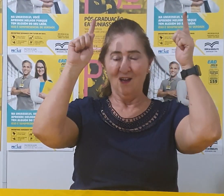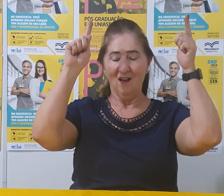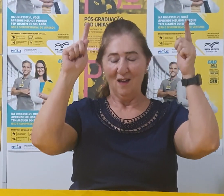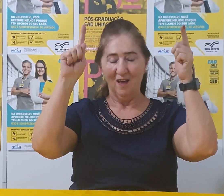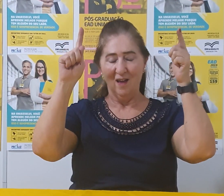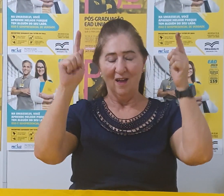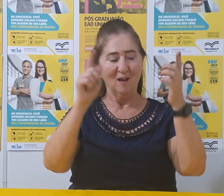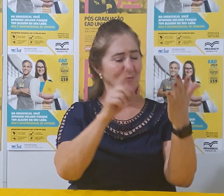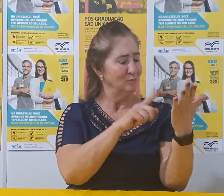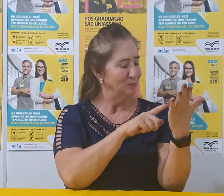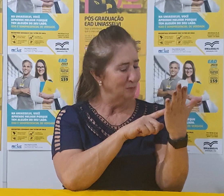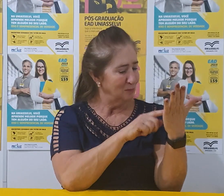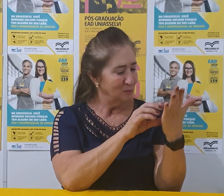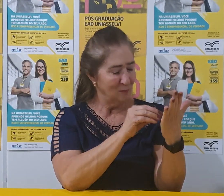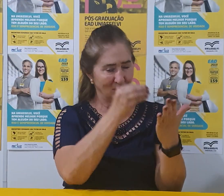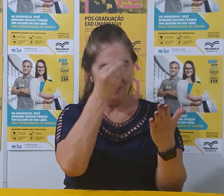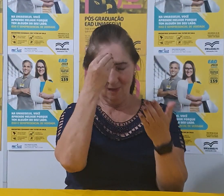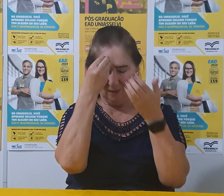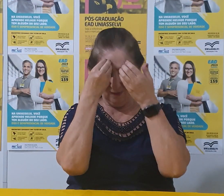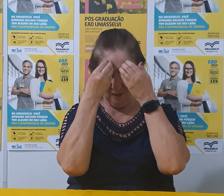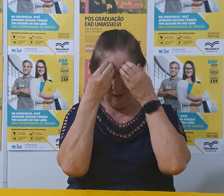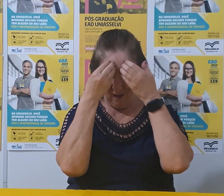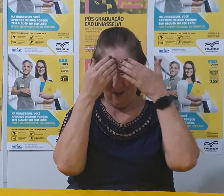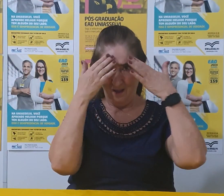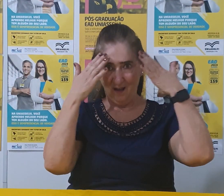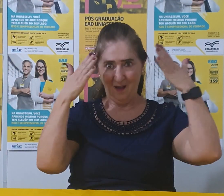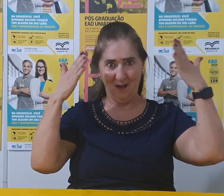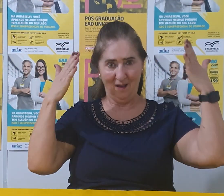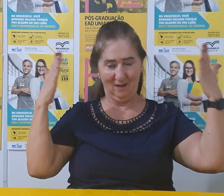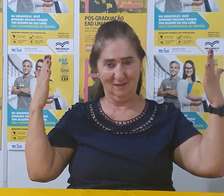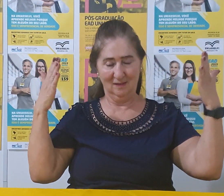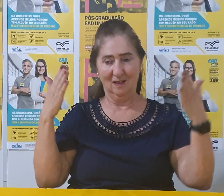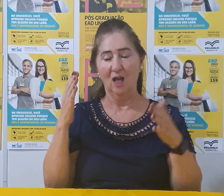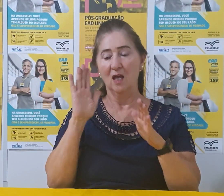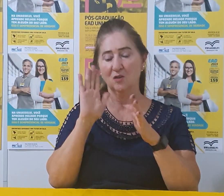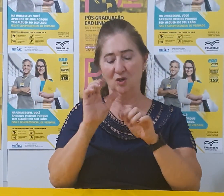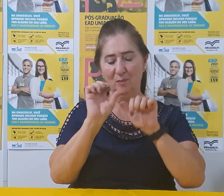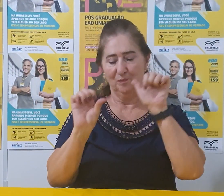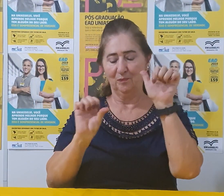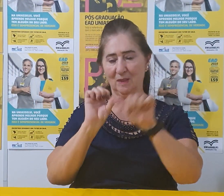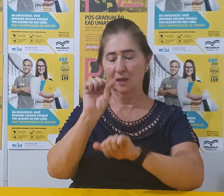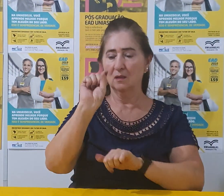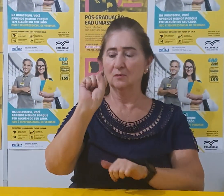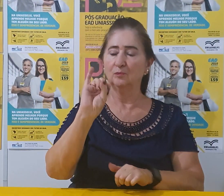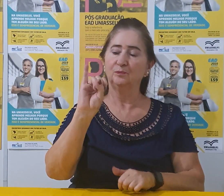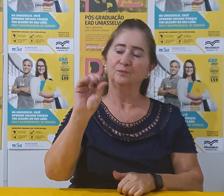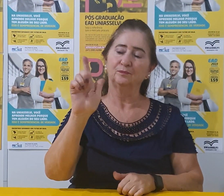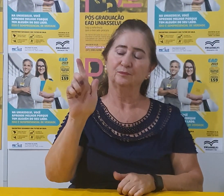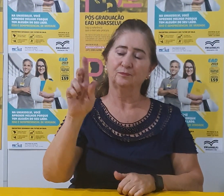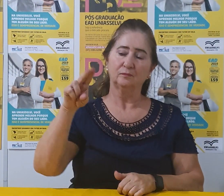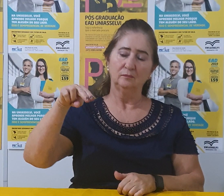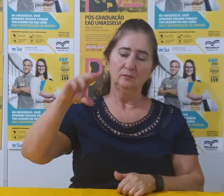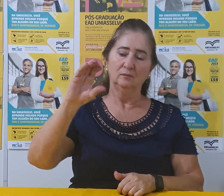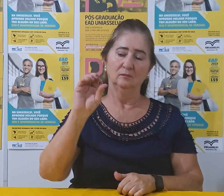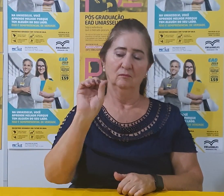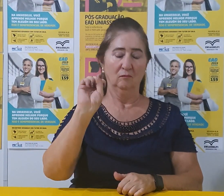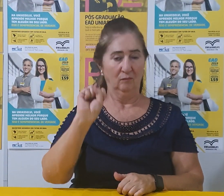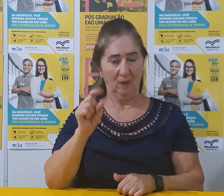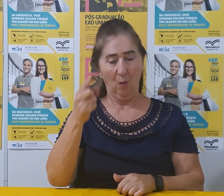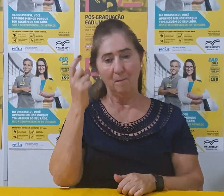imagens contribui para a aprendizagem. Através dos signos, o surdo passa a compreender melhor as diferenças